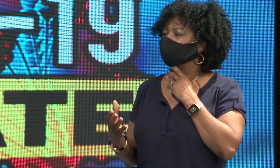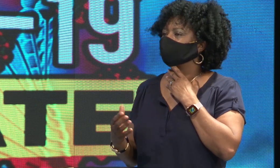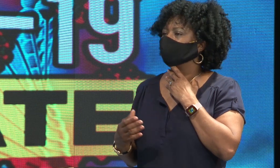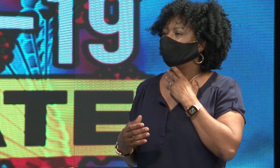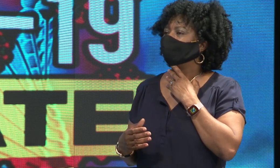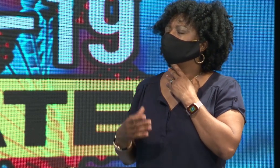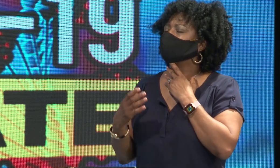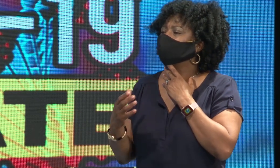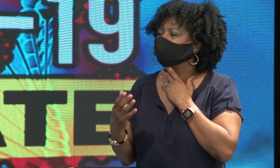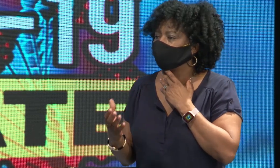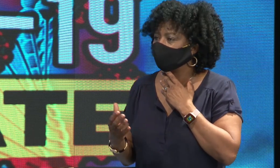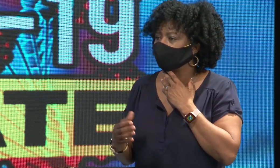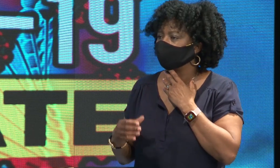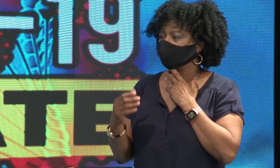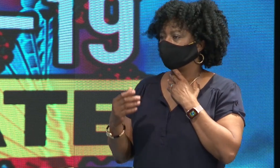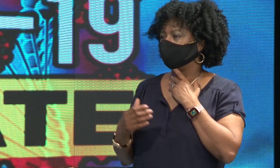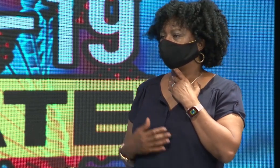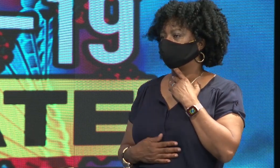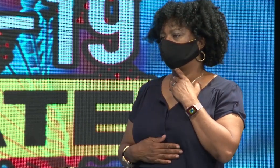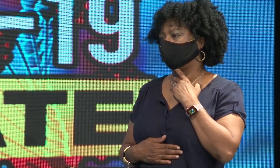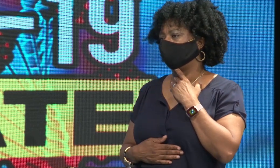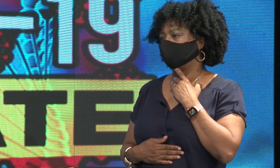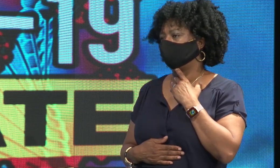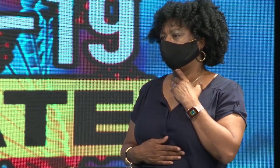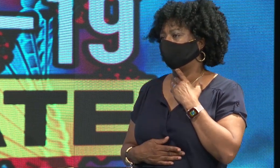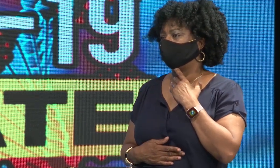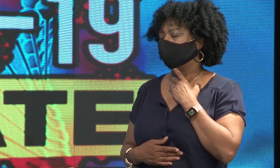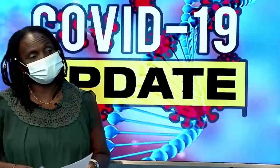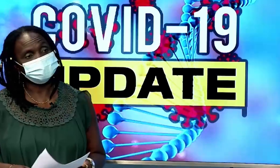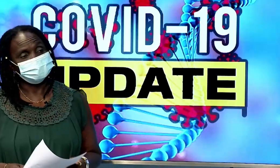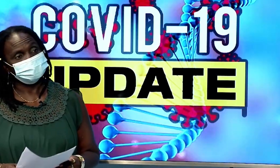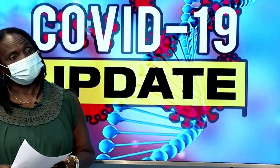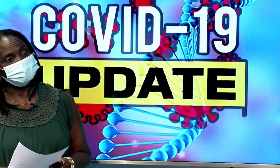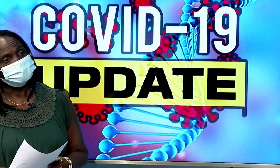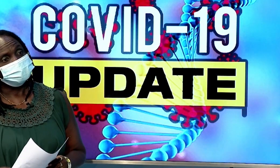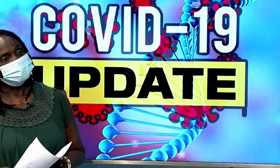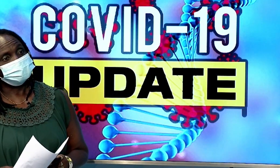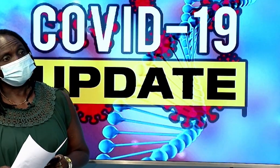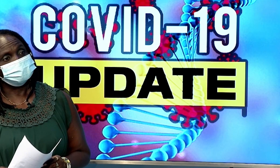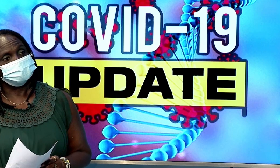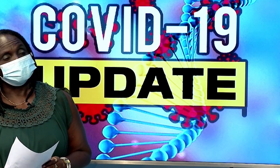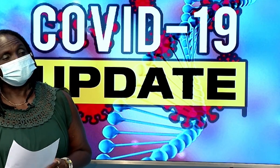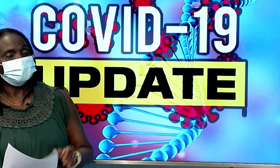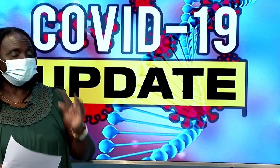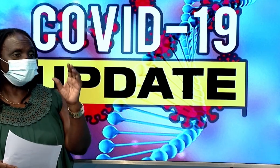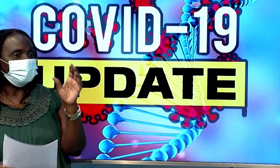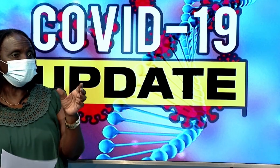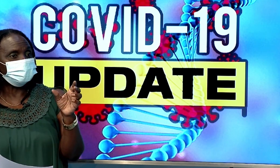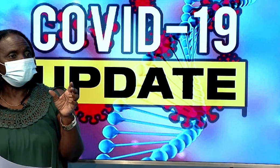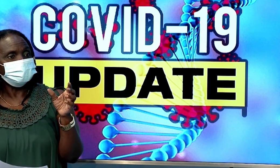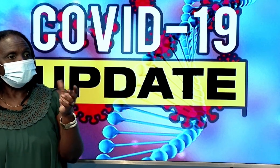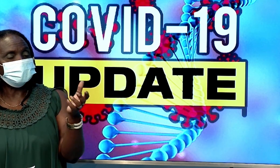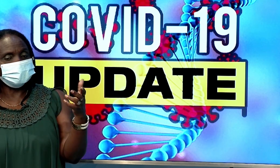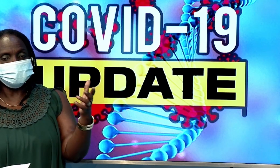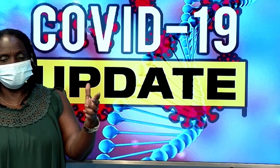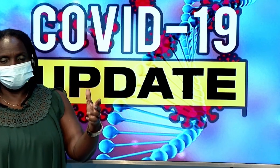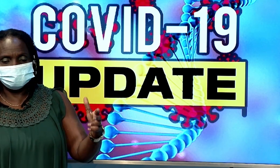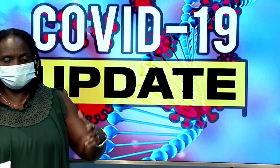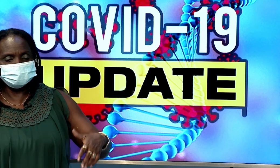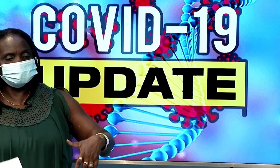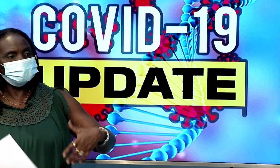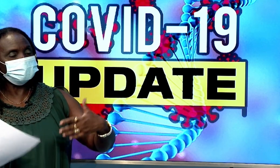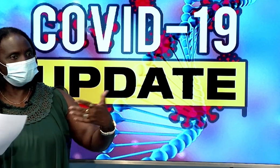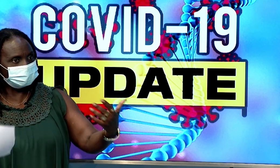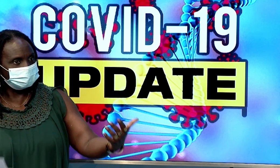oh my gosh, wat zou het fijn zijn als we dat hier in Suriname zouden hebben. Ja. Dus ik ben positief. Ja, want ik hoorde, in